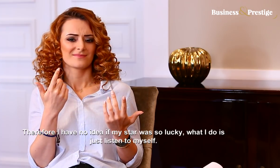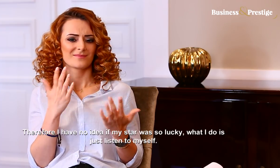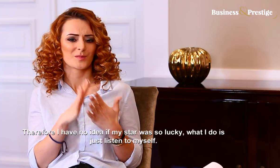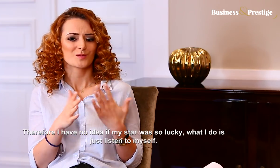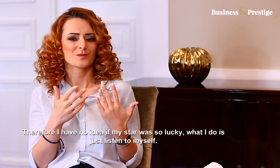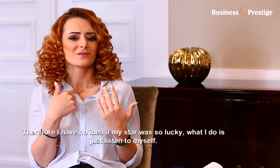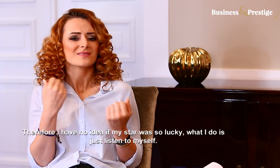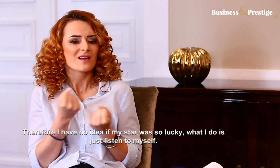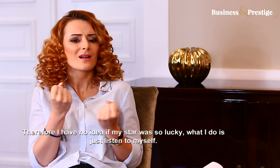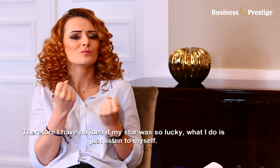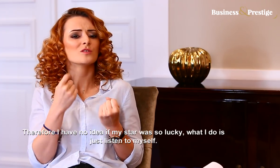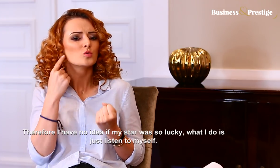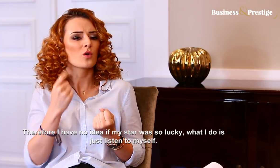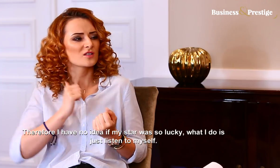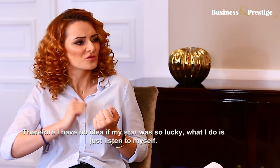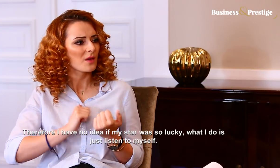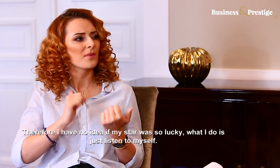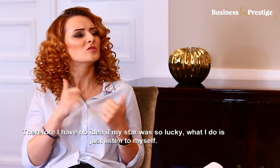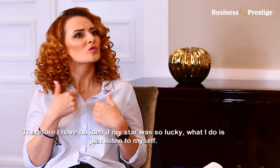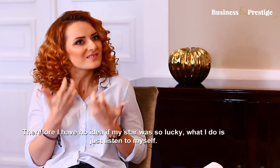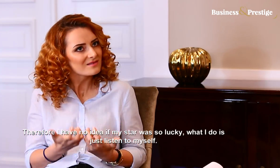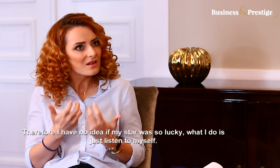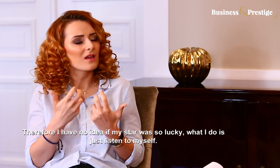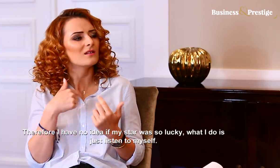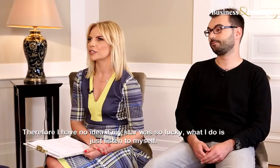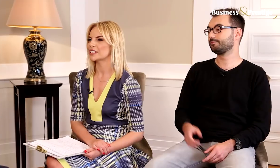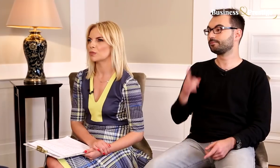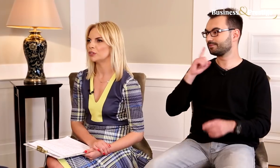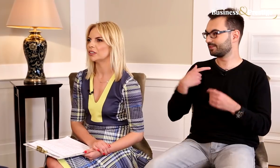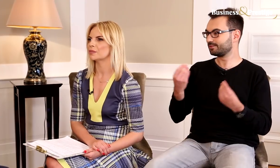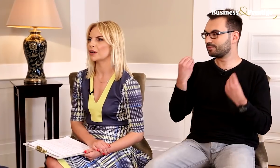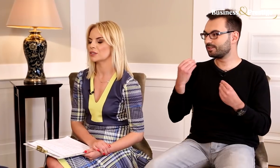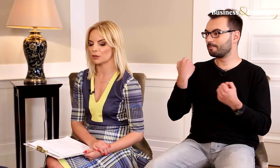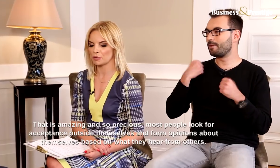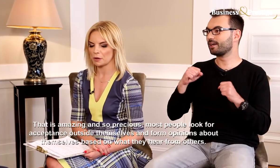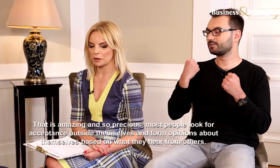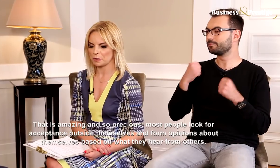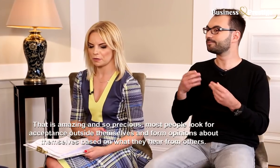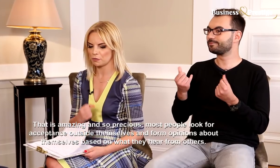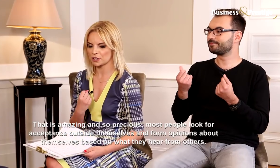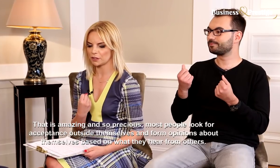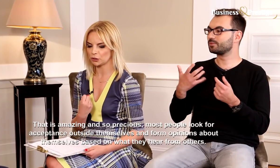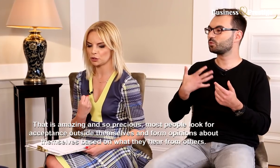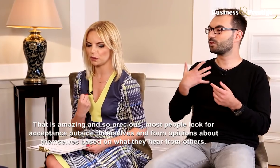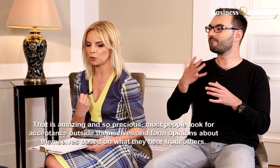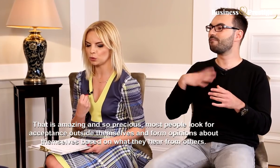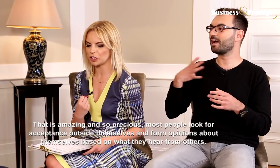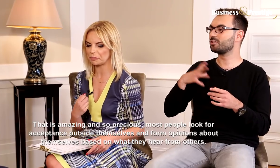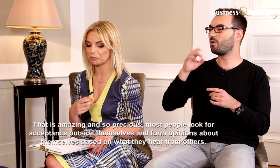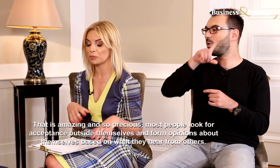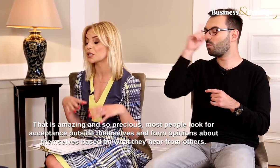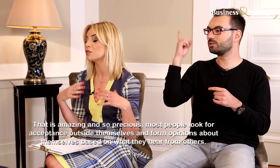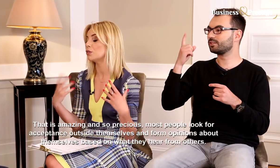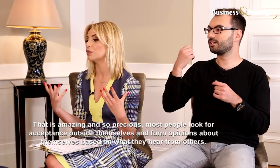gwiazdą, ale po prostu starałam się słuchać siebie. To jest niesamowite, to jest bardzo, uważam, wartościowe, bo